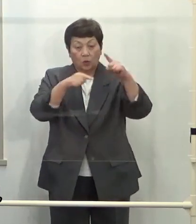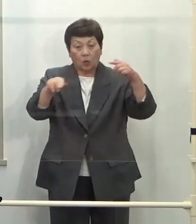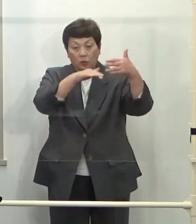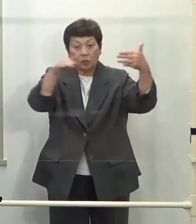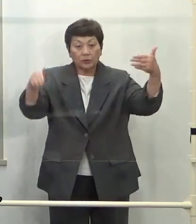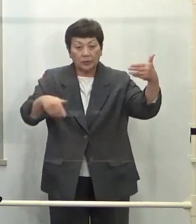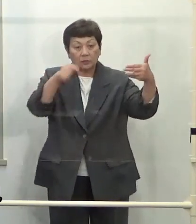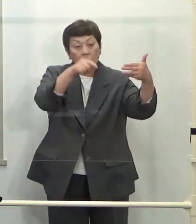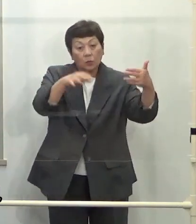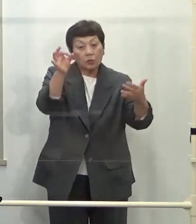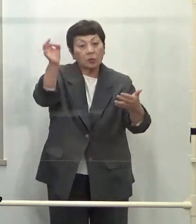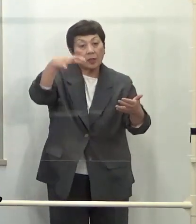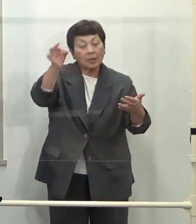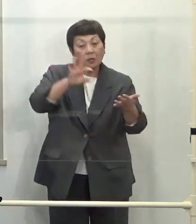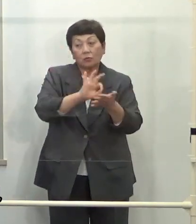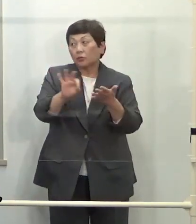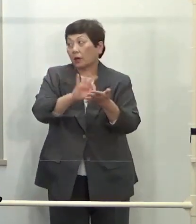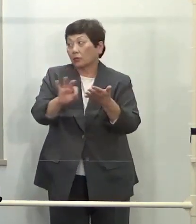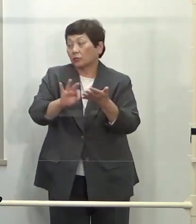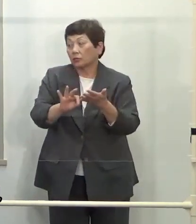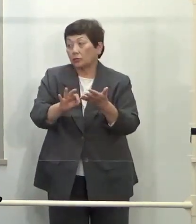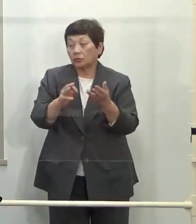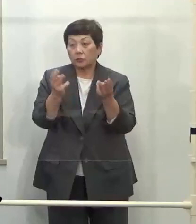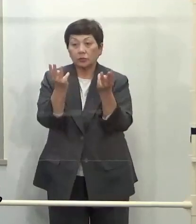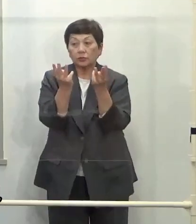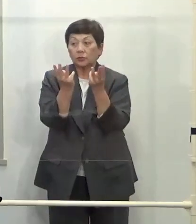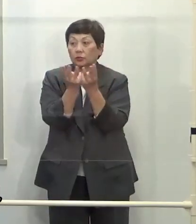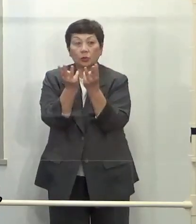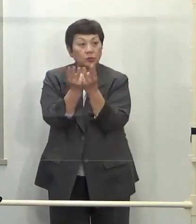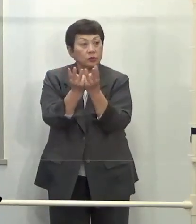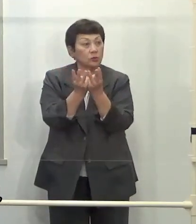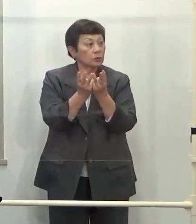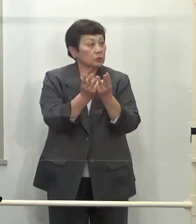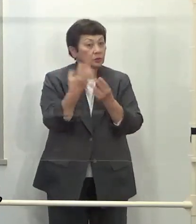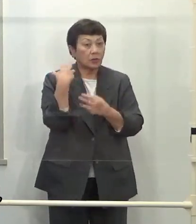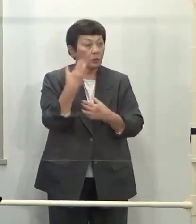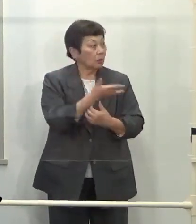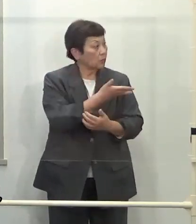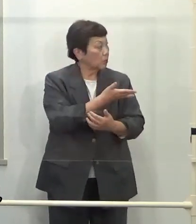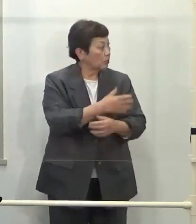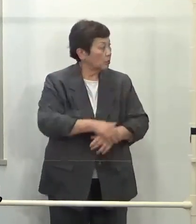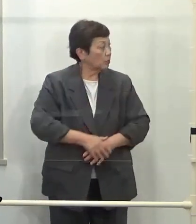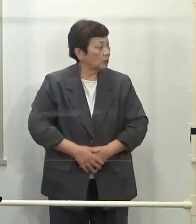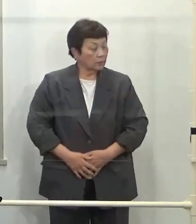ということであります。この数字なんですけど、今日関係の設定です。